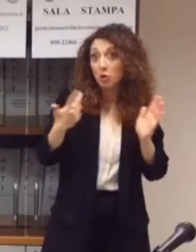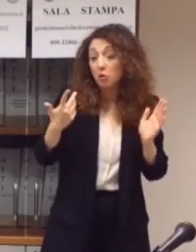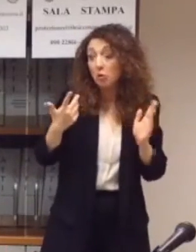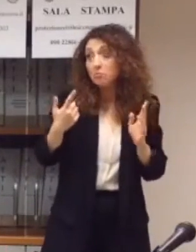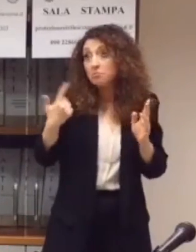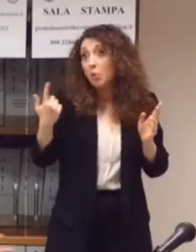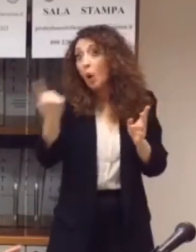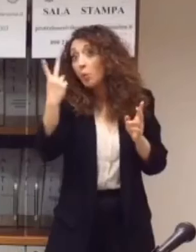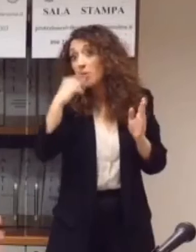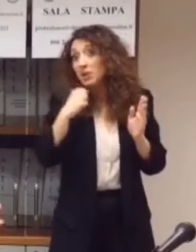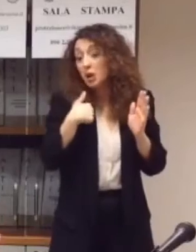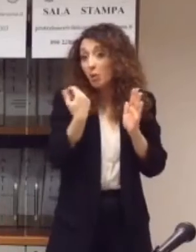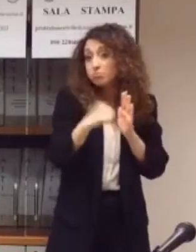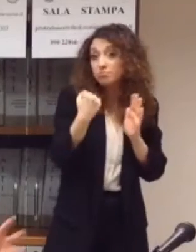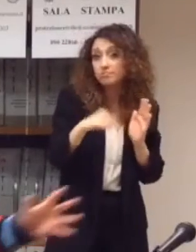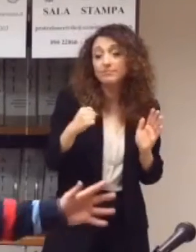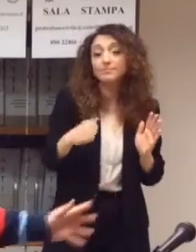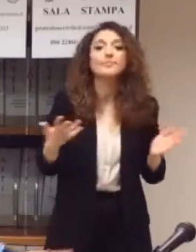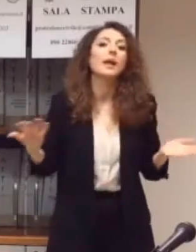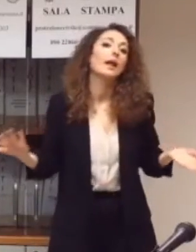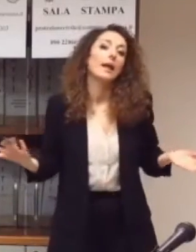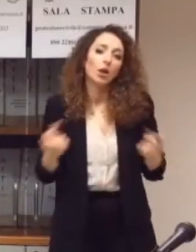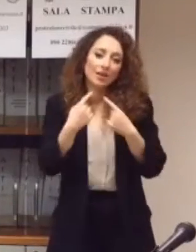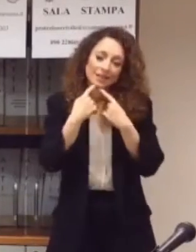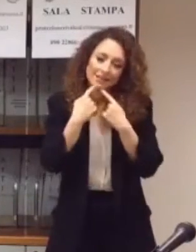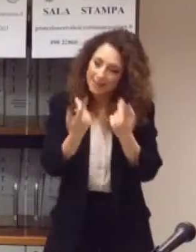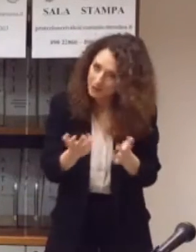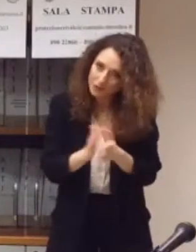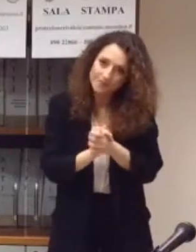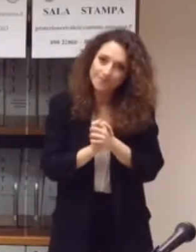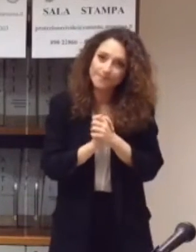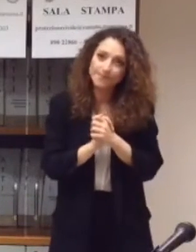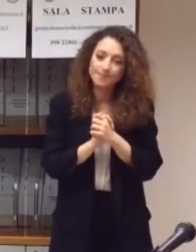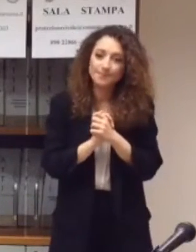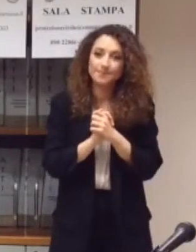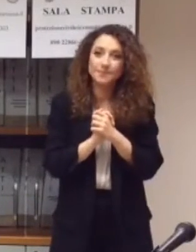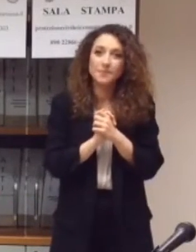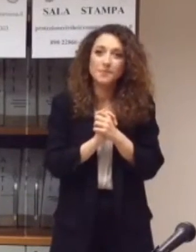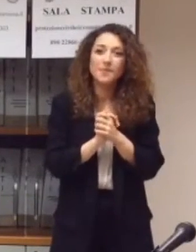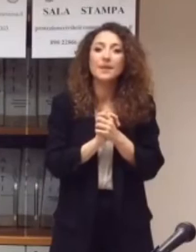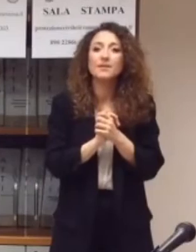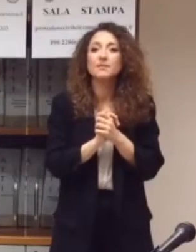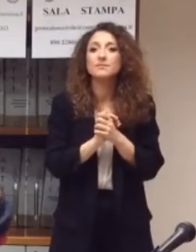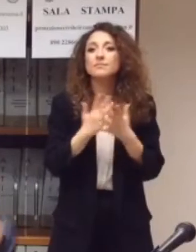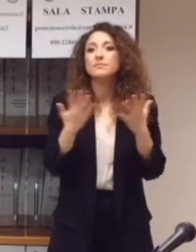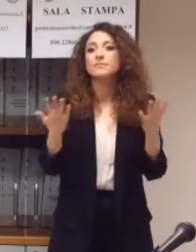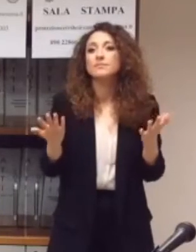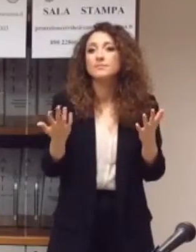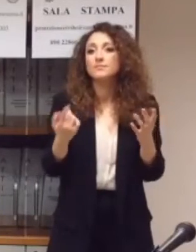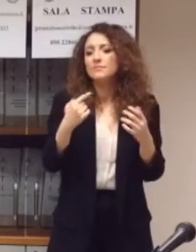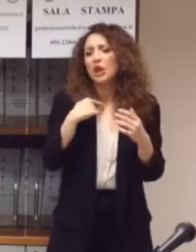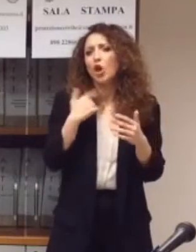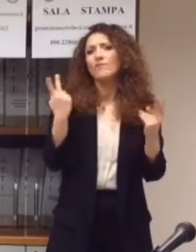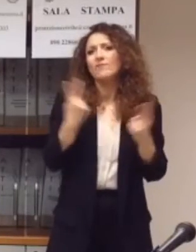a conclusione dico che me ne faccio, se ho abusato a fronte dell'omissione di chi doveva